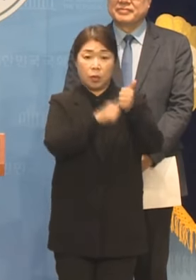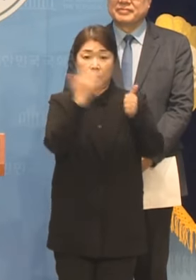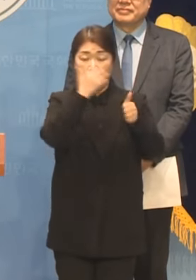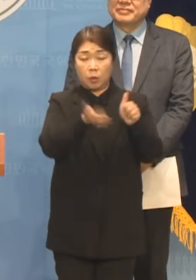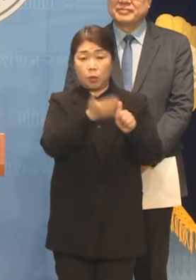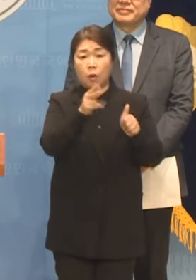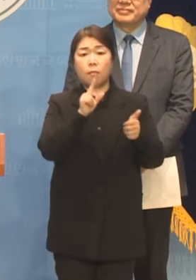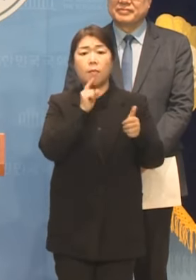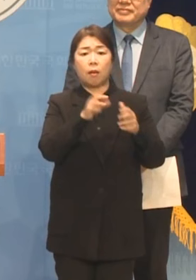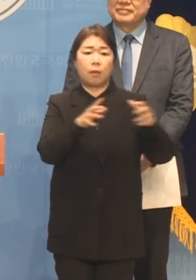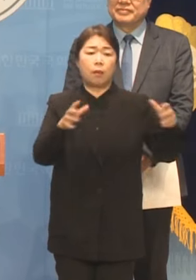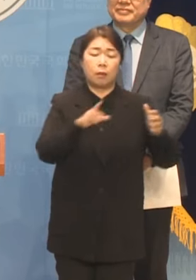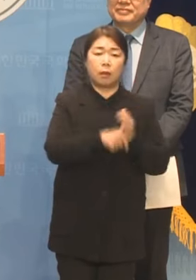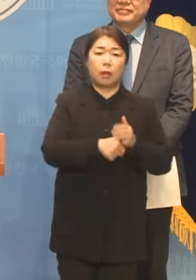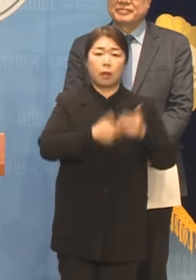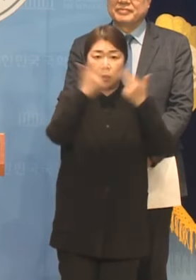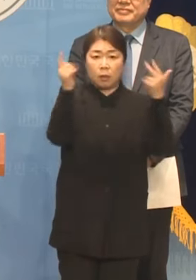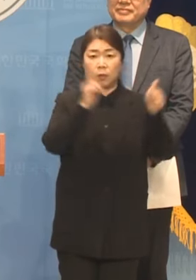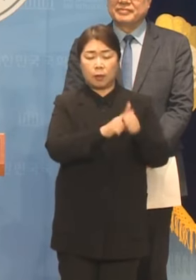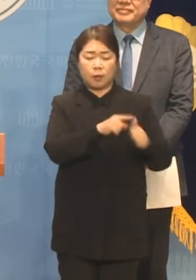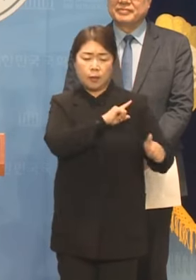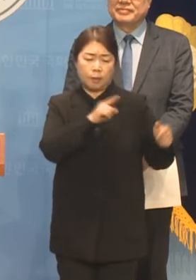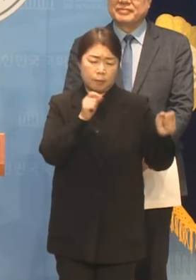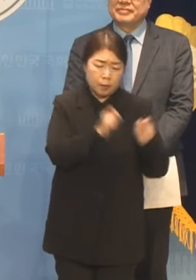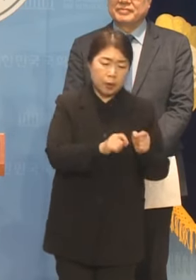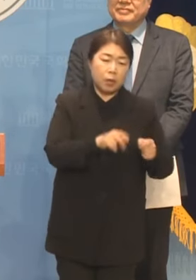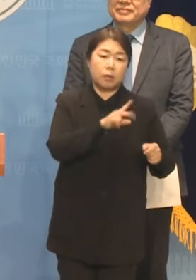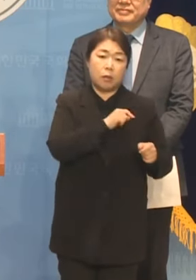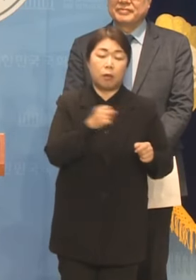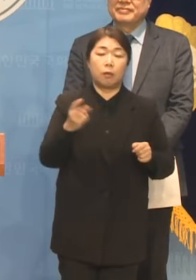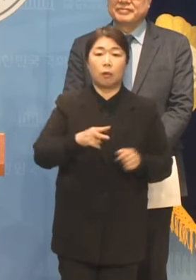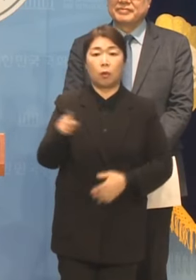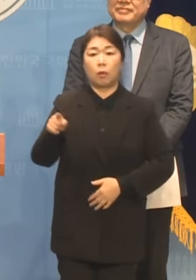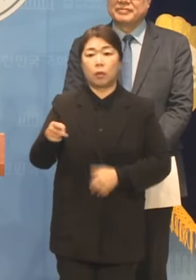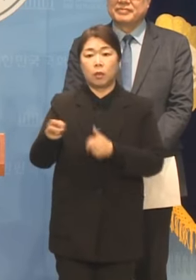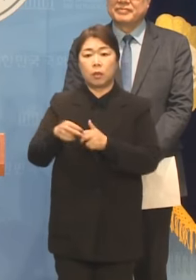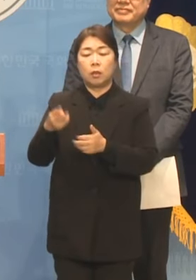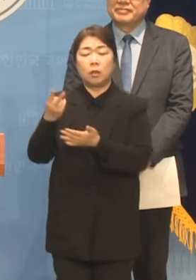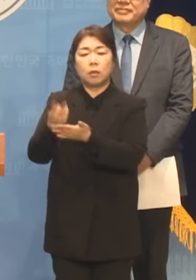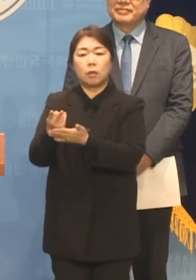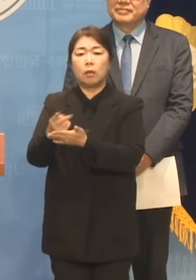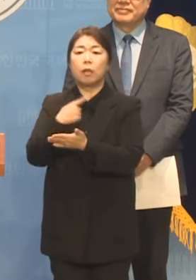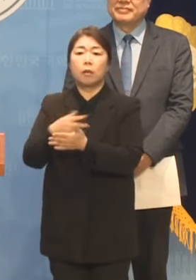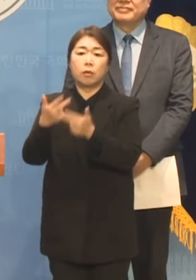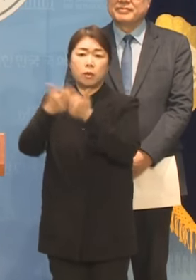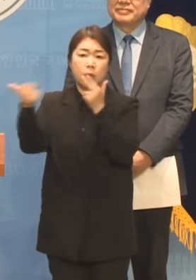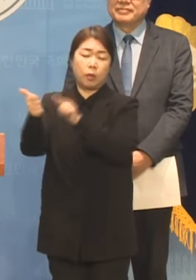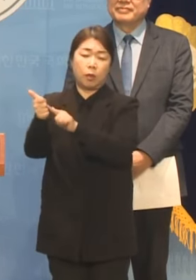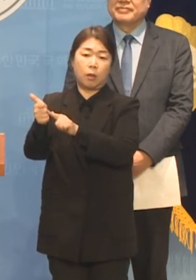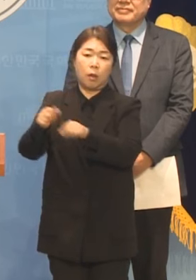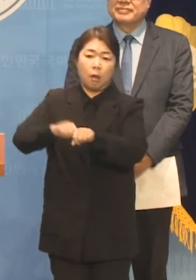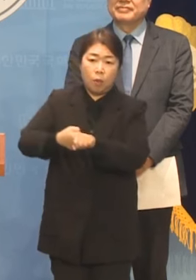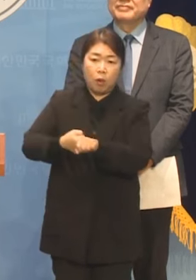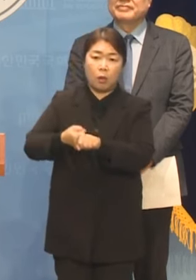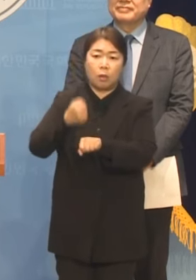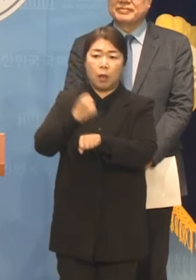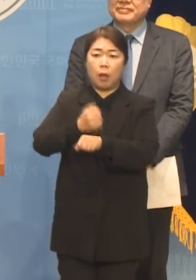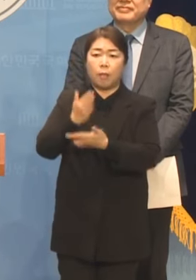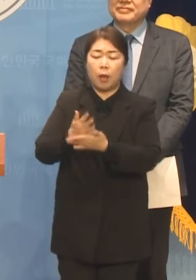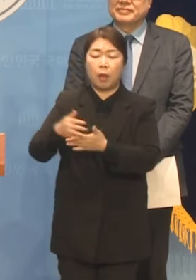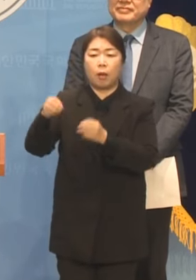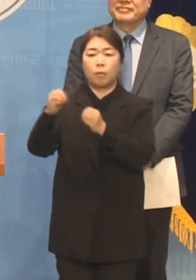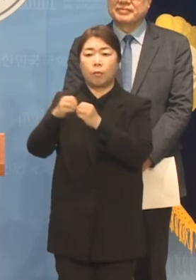논란이 됐을 때 이재명 대표의 최측근 의원과 병상에 있는 이재명 대표 사이에서의 징계수위를 비밀에